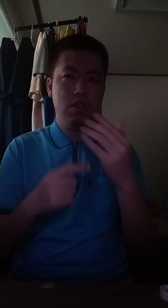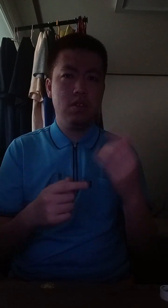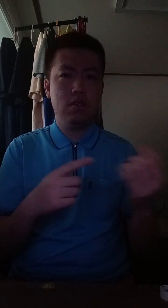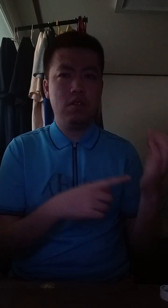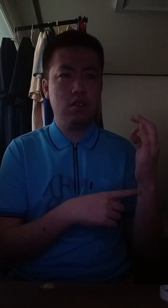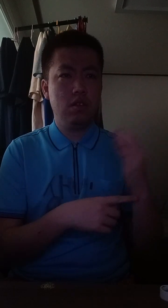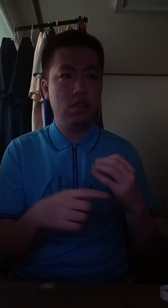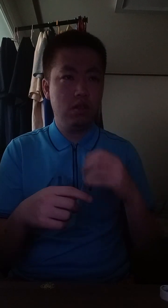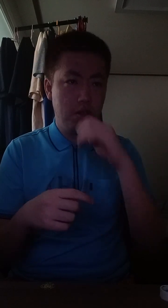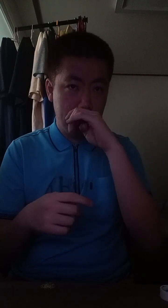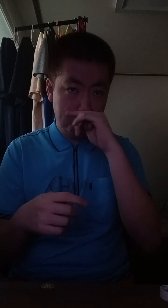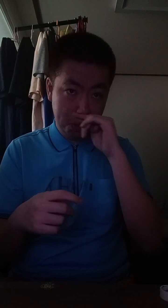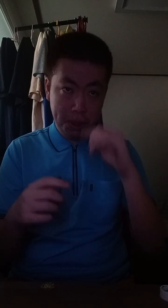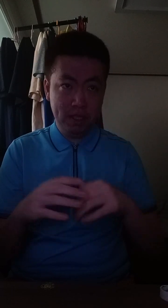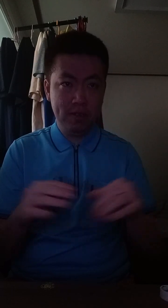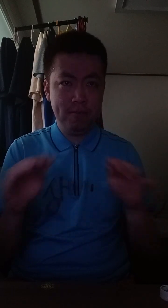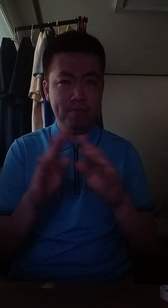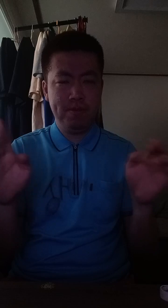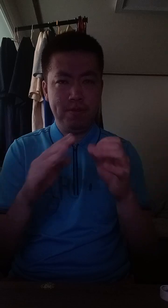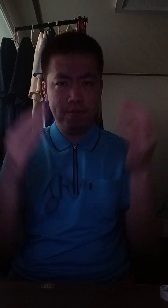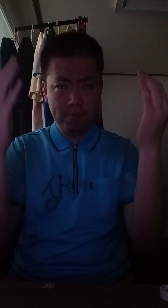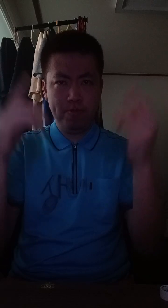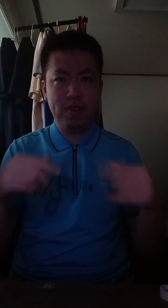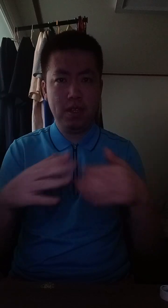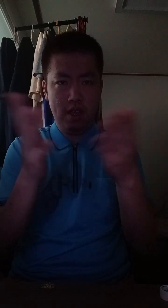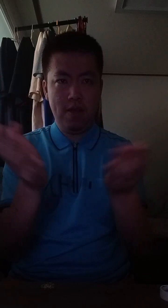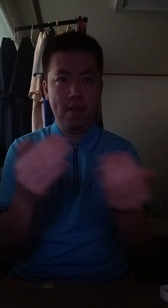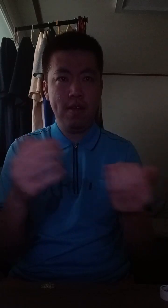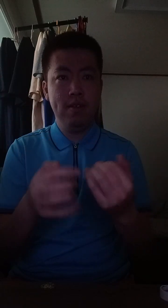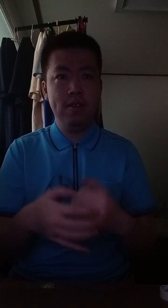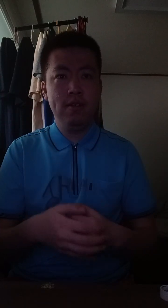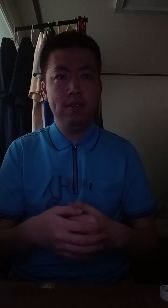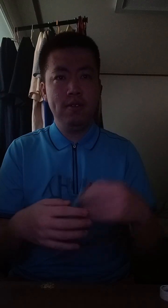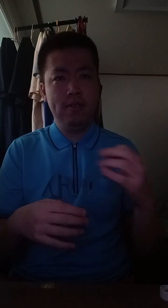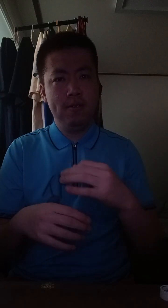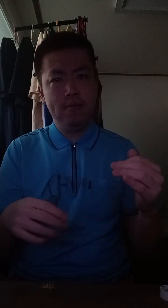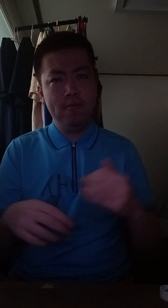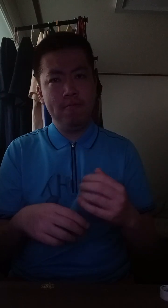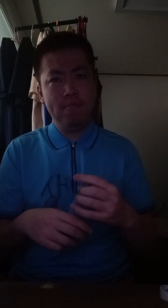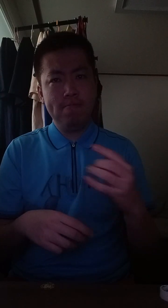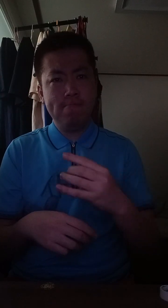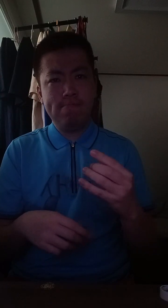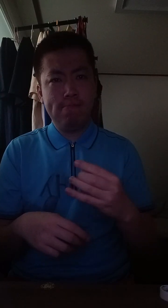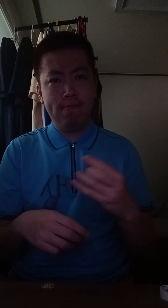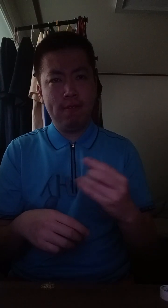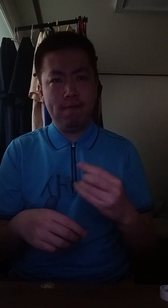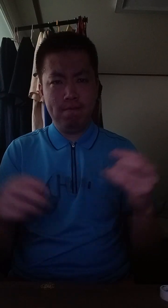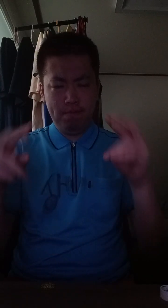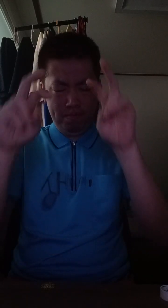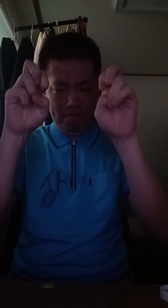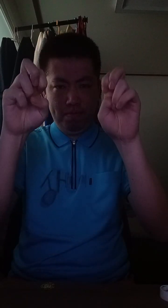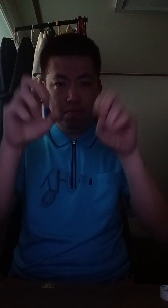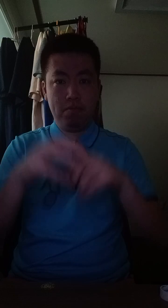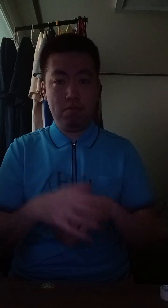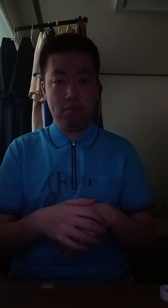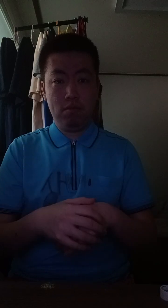겪었습니다. 바깥보다 더 더운 집안. 전기가 나가면서 냉장고 전원도 꺼져버렸습니다. 지금 이 냉장고